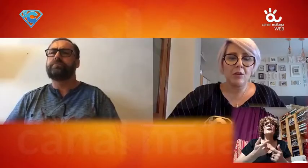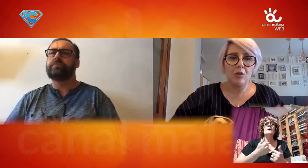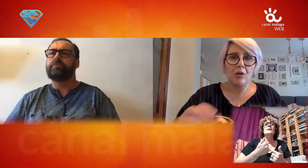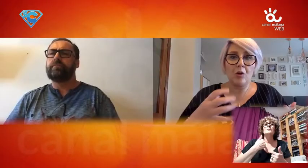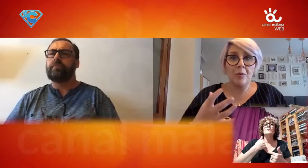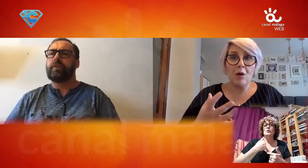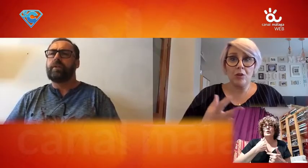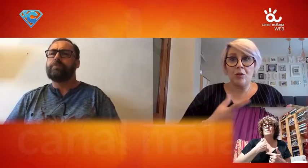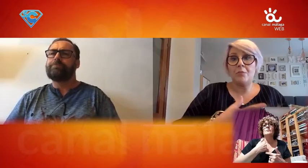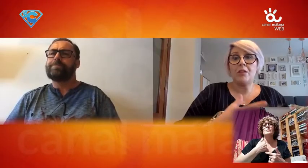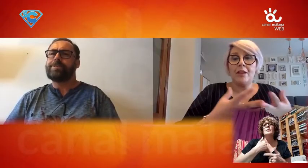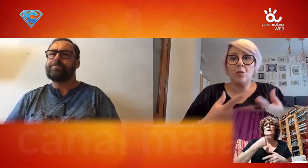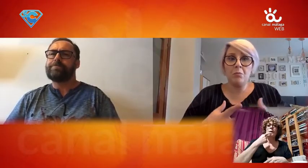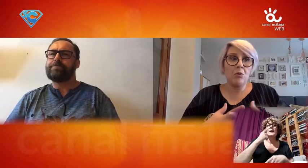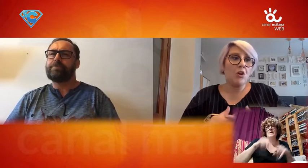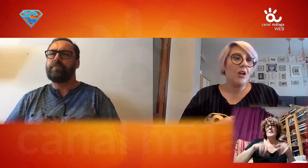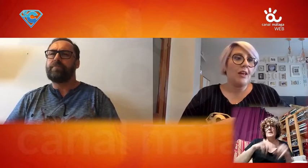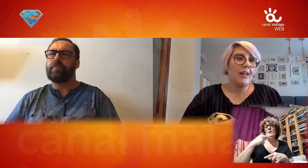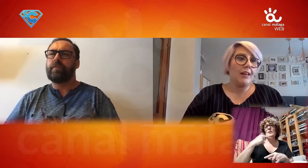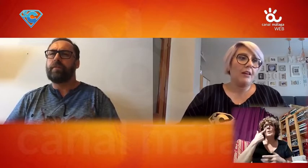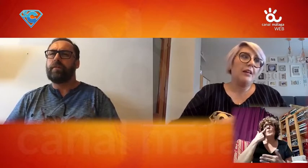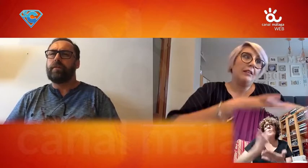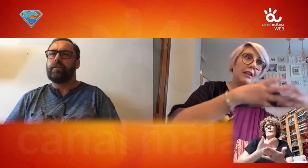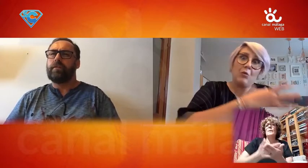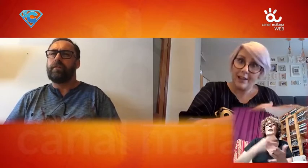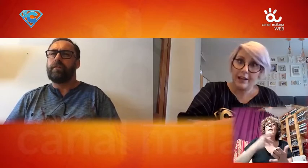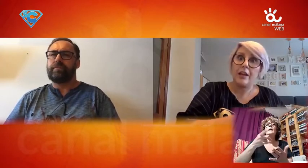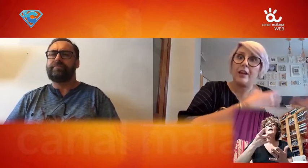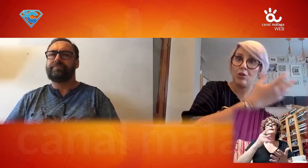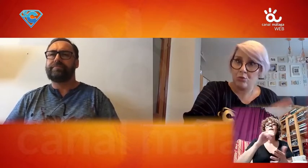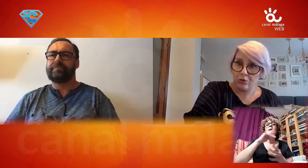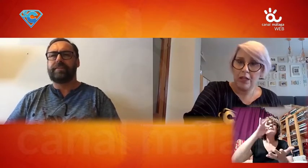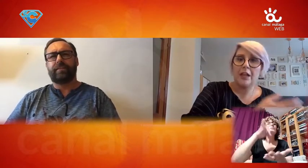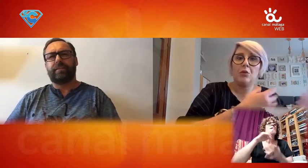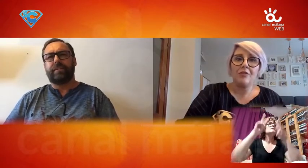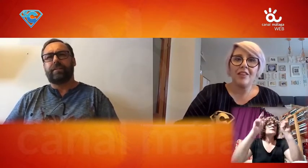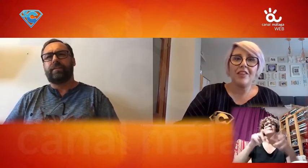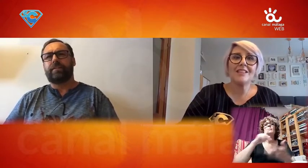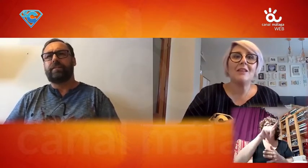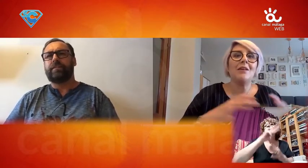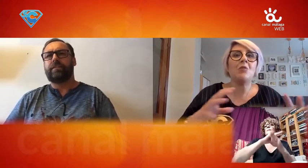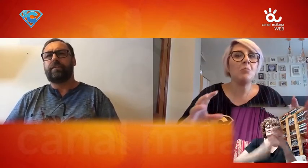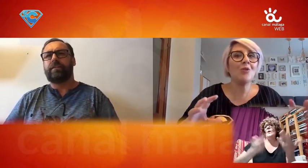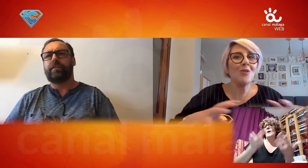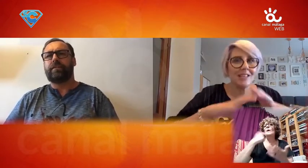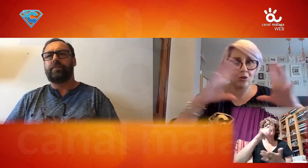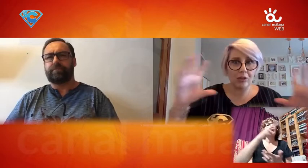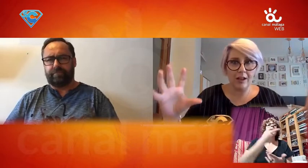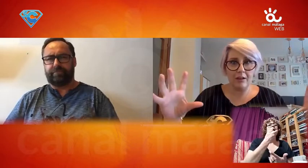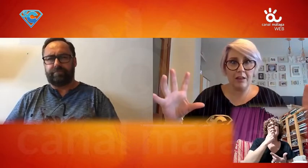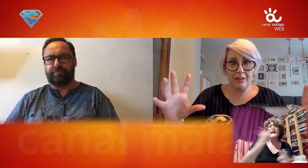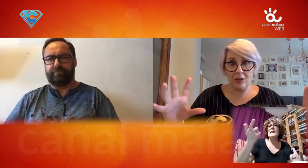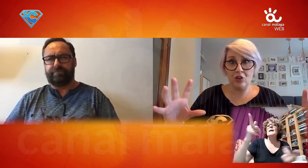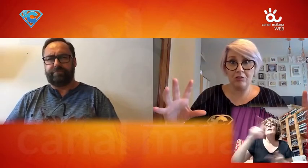veces lo he comprobado cuando hablamos de bilingüismo en lenguas extranjeras como el inglés o el francés, el bilingüismo no es